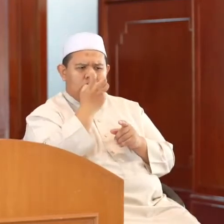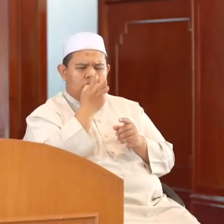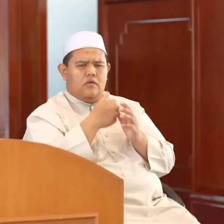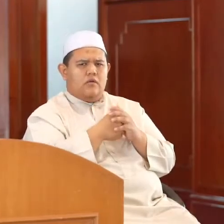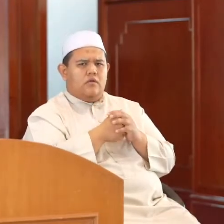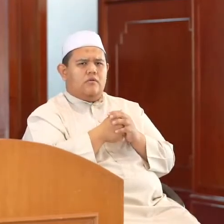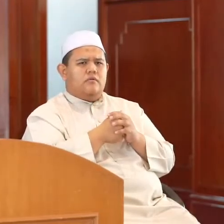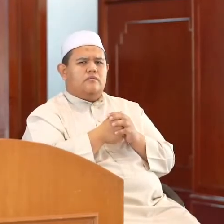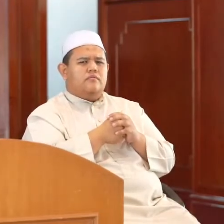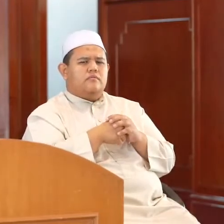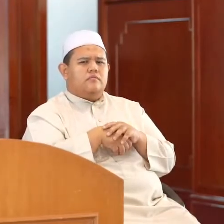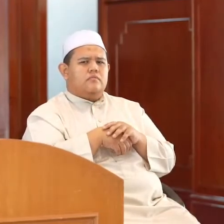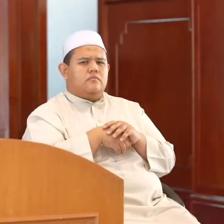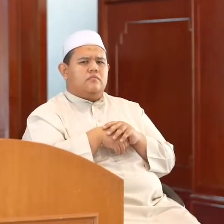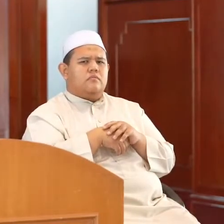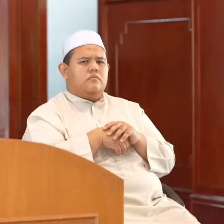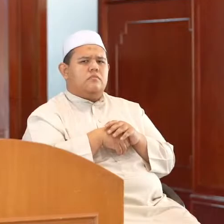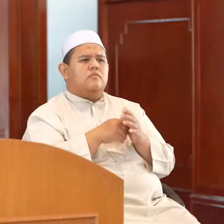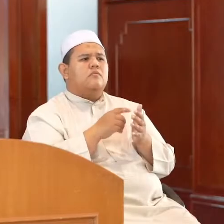Apa lagi